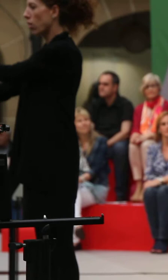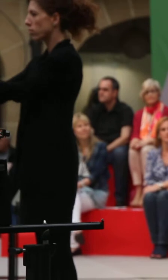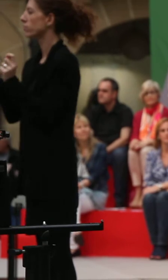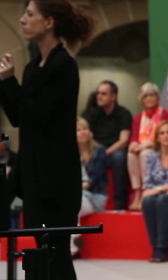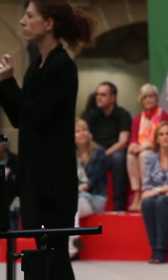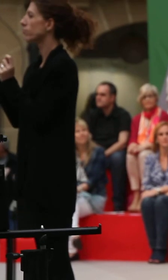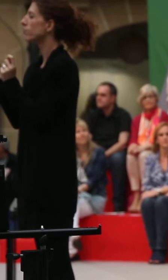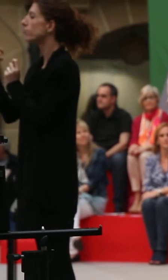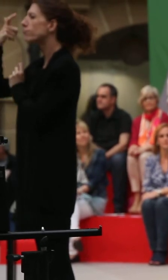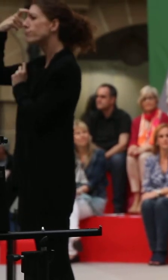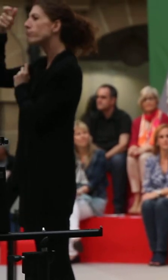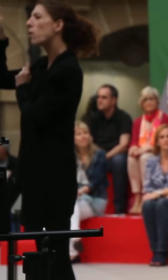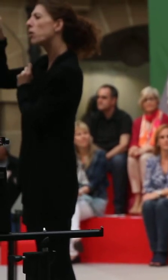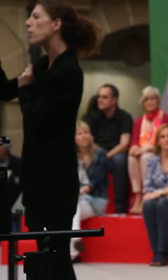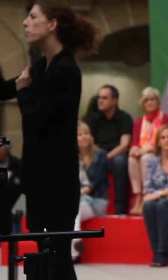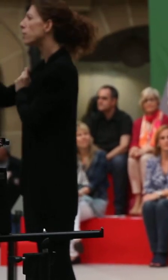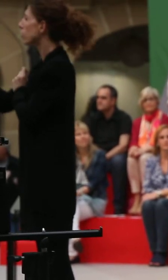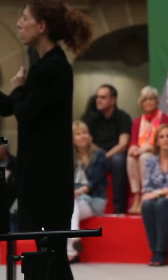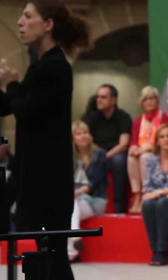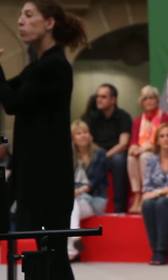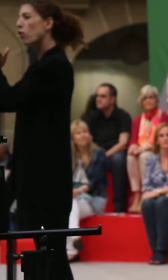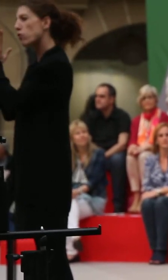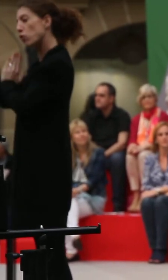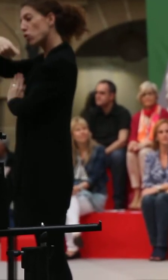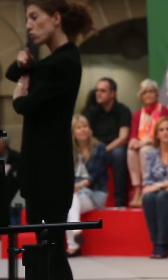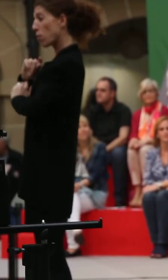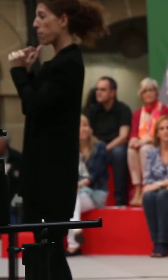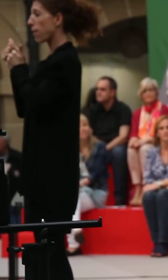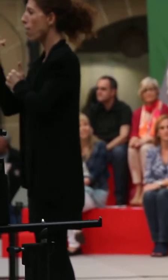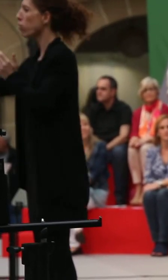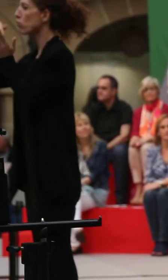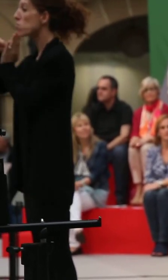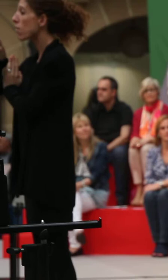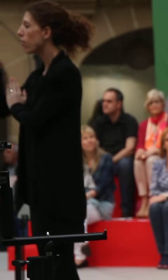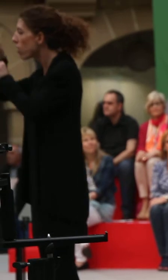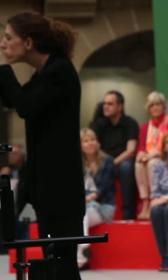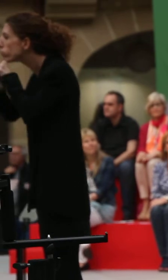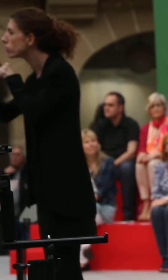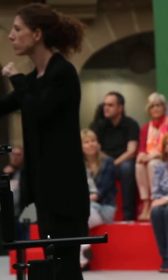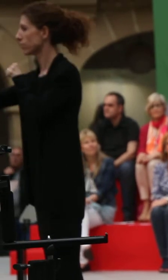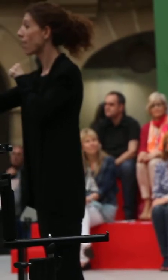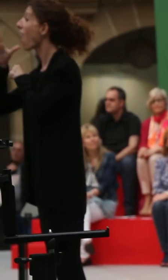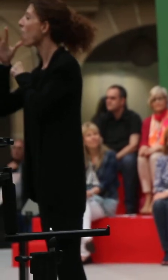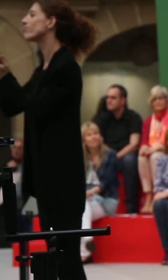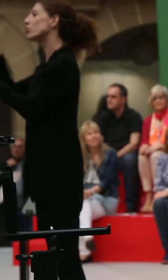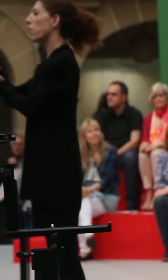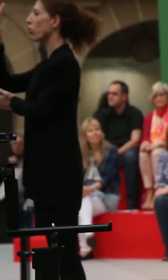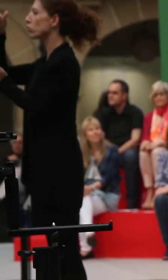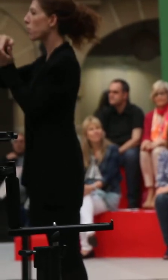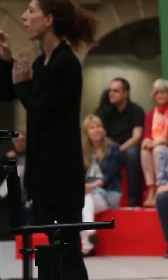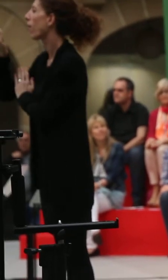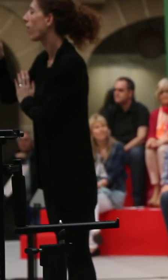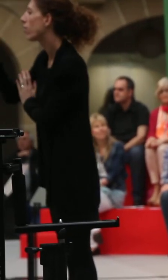Una ciudadanía que refrendó nuestro proyecto con más fuerza en los comicios del 2011 y ante la que de nuevo comparecemos en este 2015,